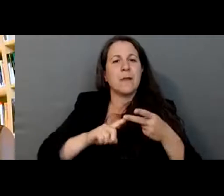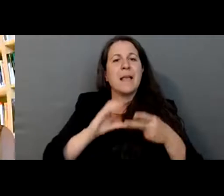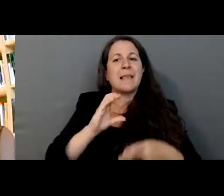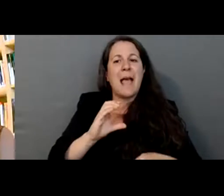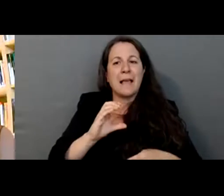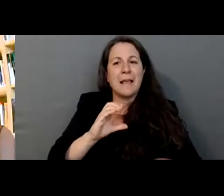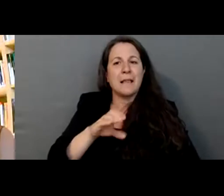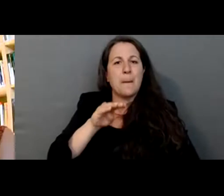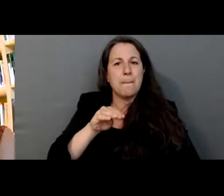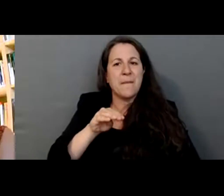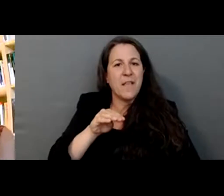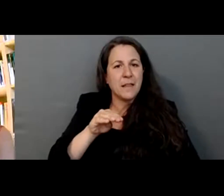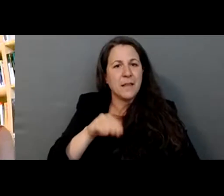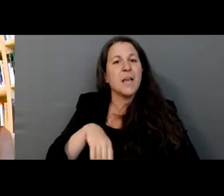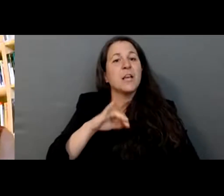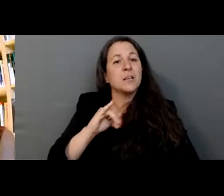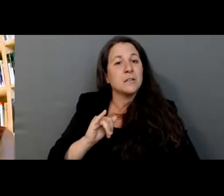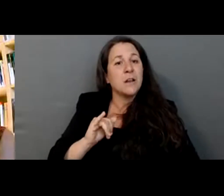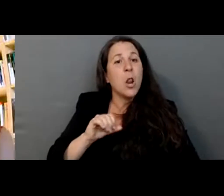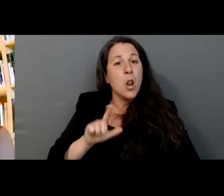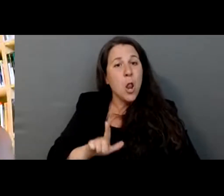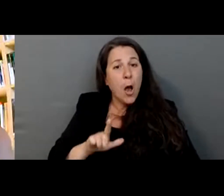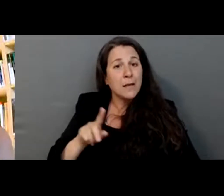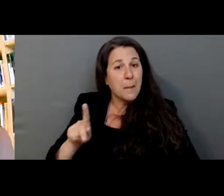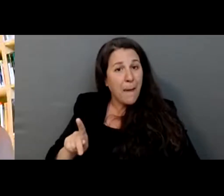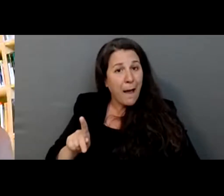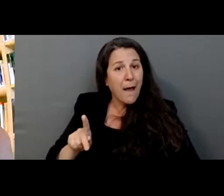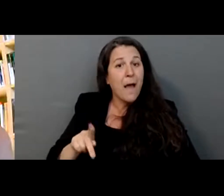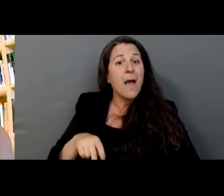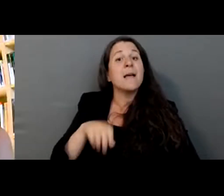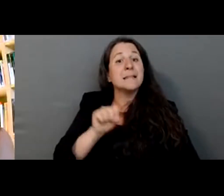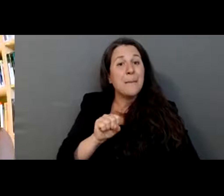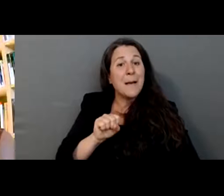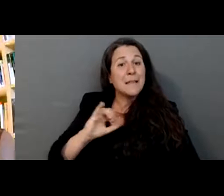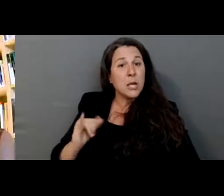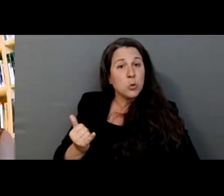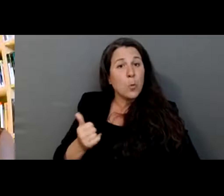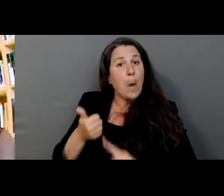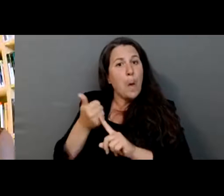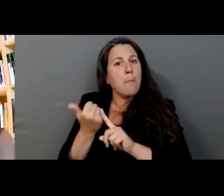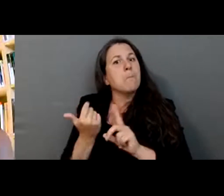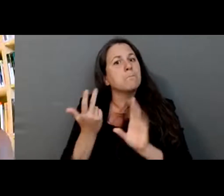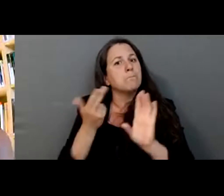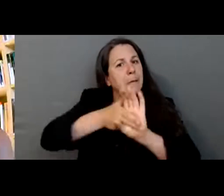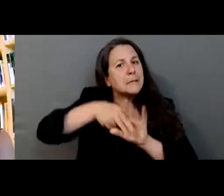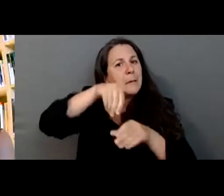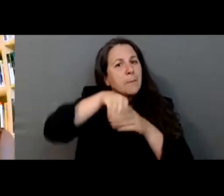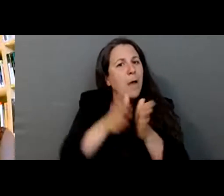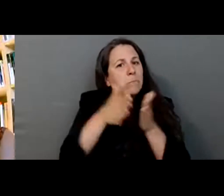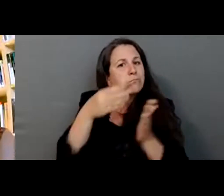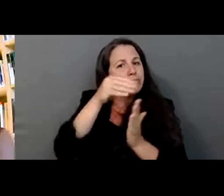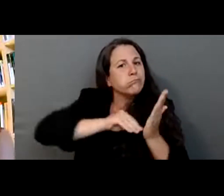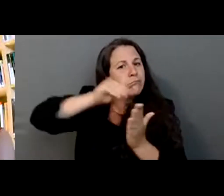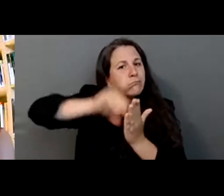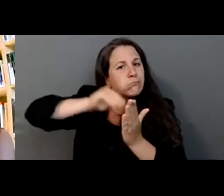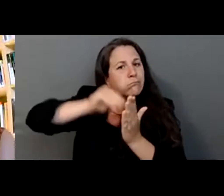Mirjani, Jean-François, Laurence Parent et Sébastien Jodoin, qui ont été des collaborateurs et collaboratrices à